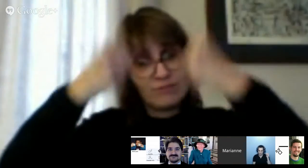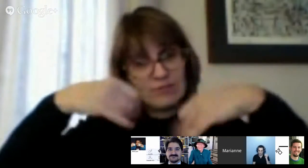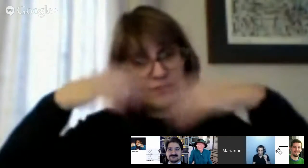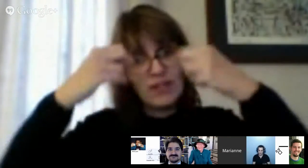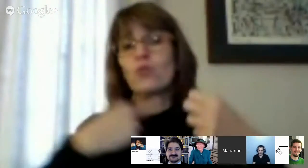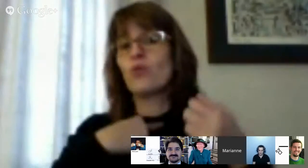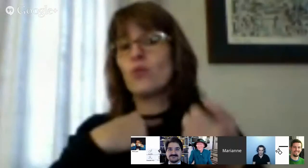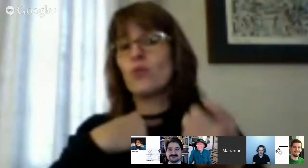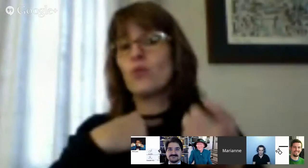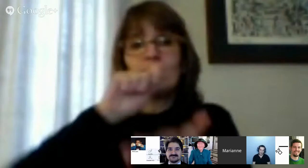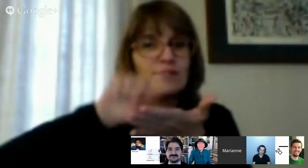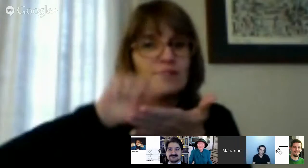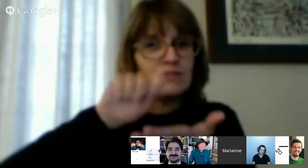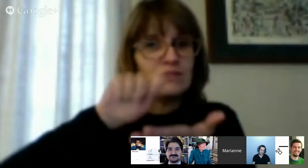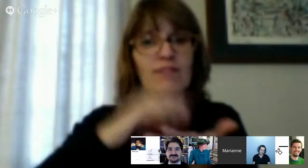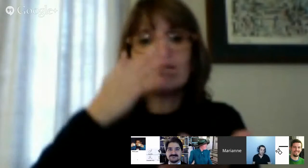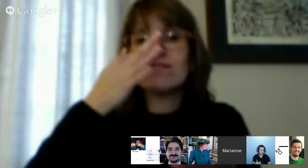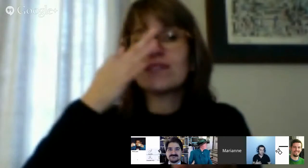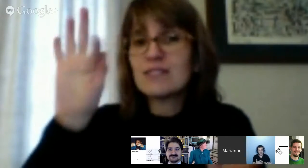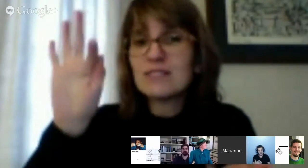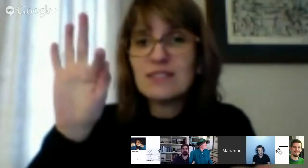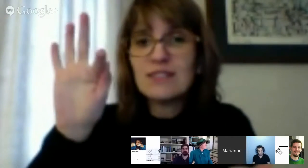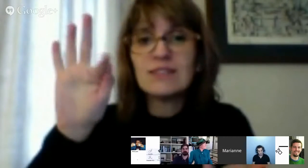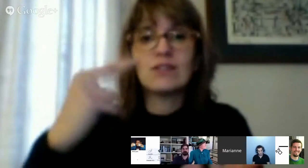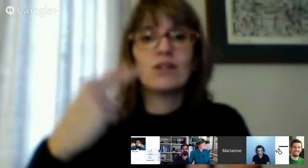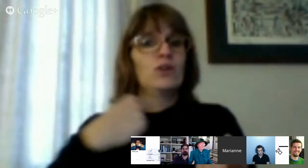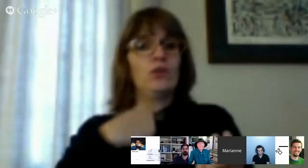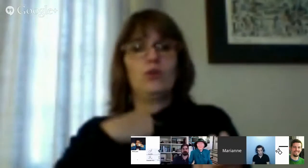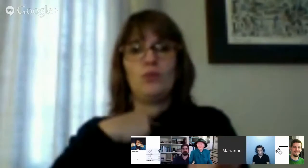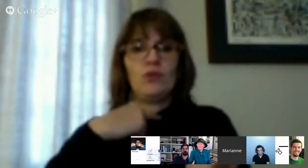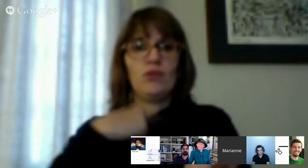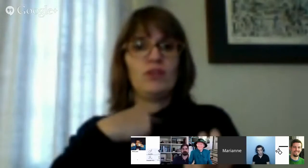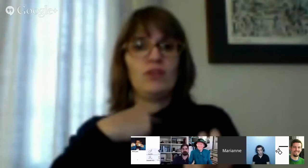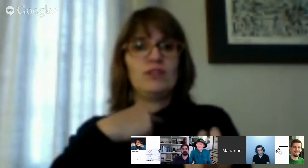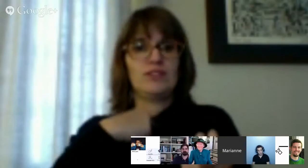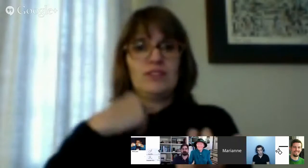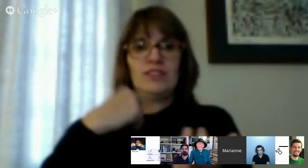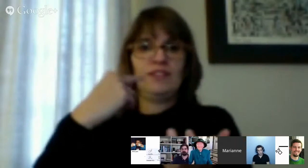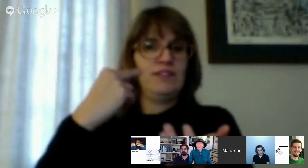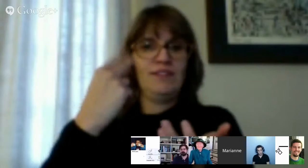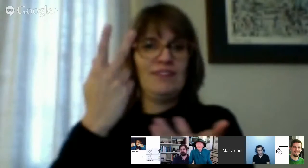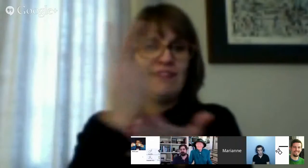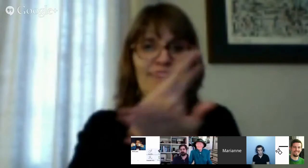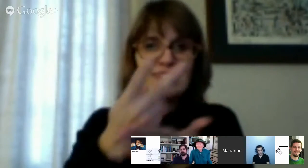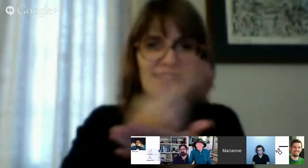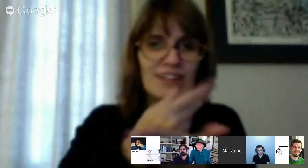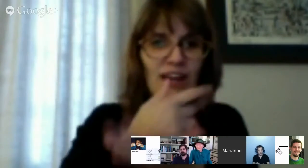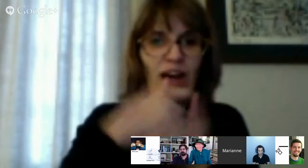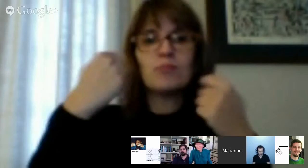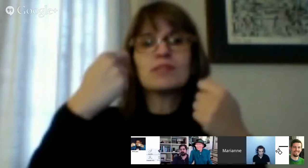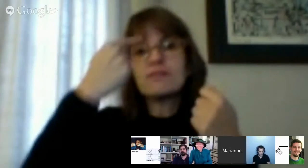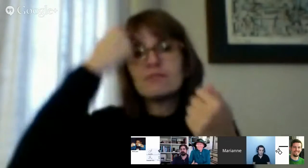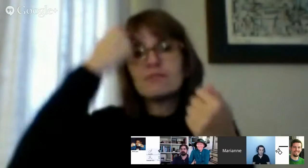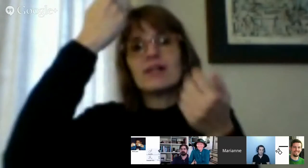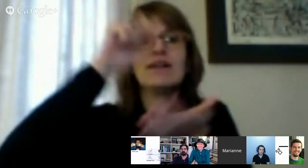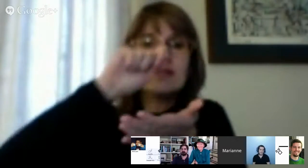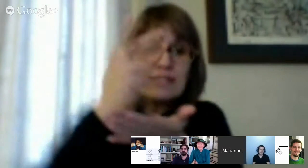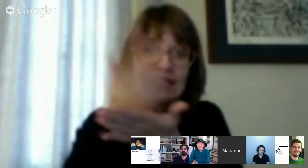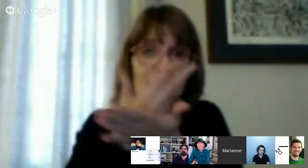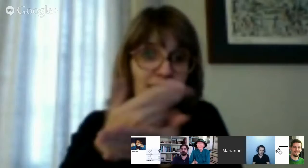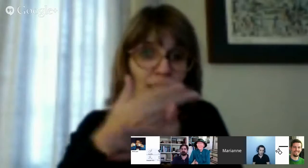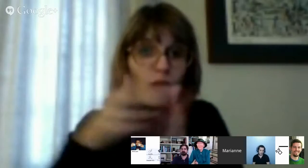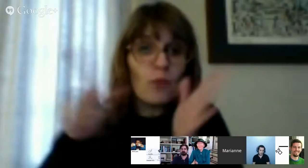elas viam o teatro e